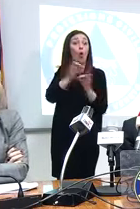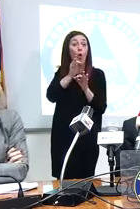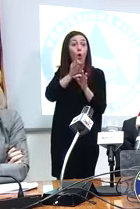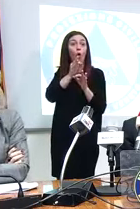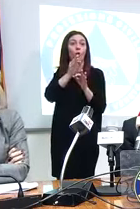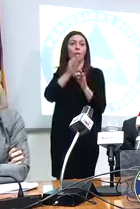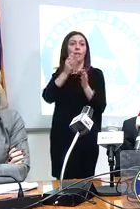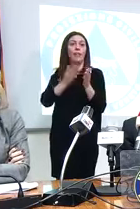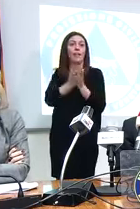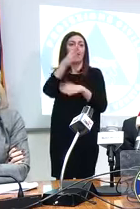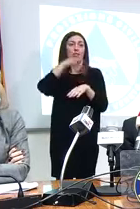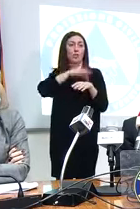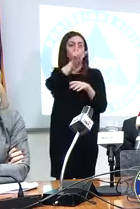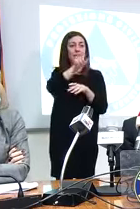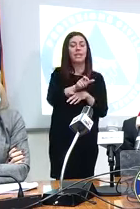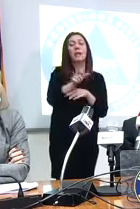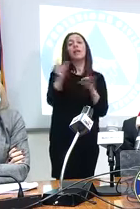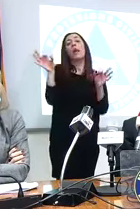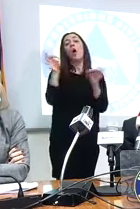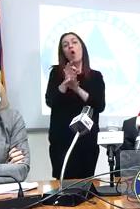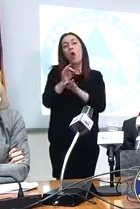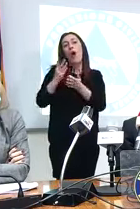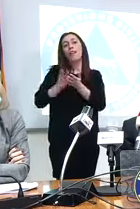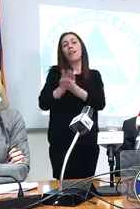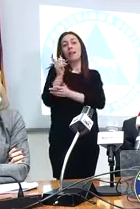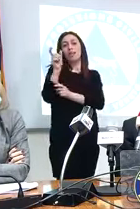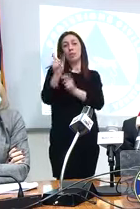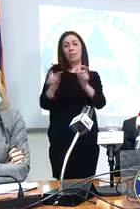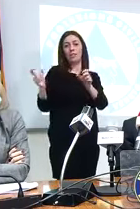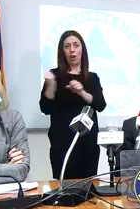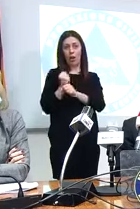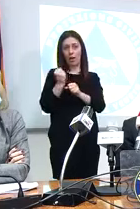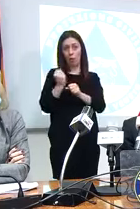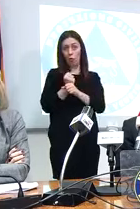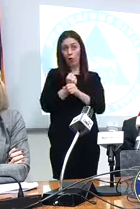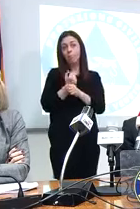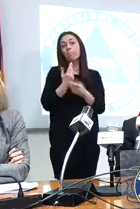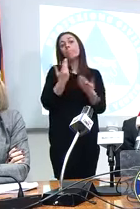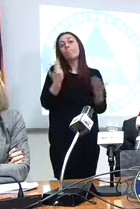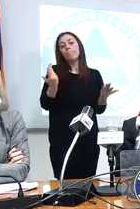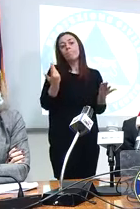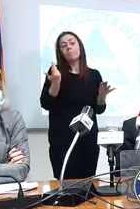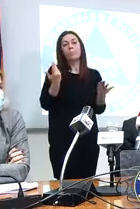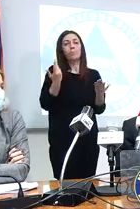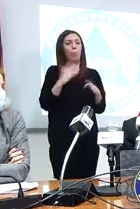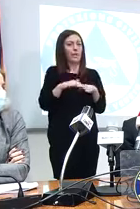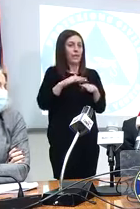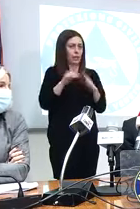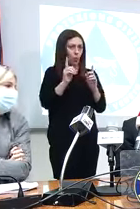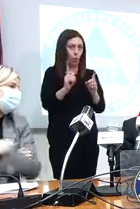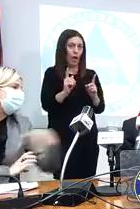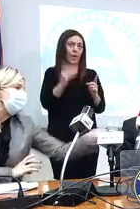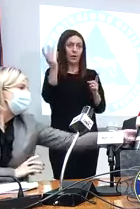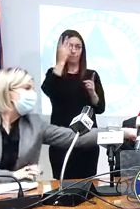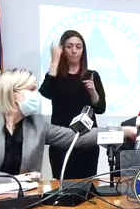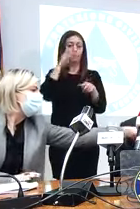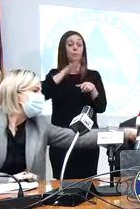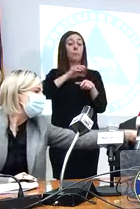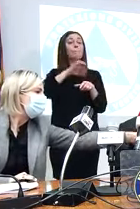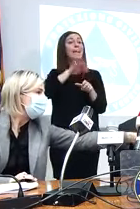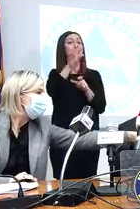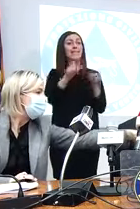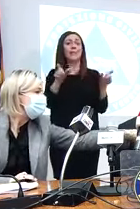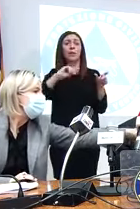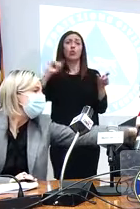con gli operatori, appunto, non c'è altro da dire. Dopodiché, quali sono le modalità? Allora, i pazienti sono tutti tamponati